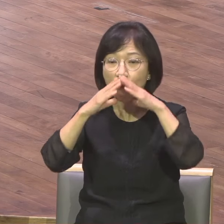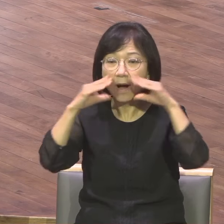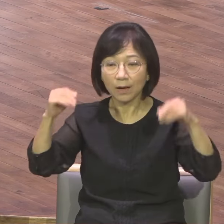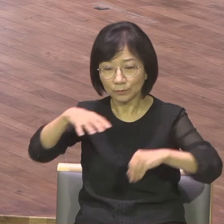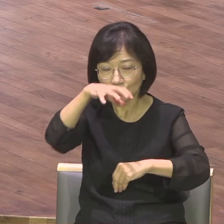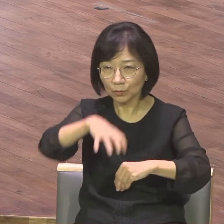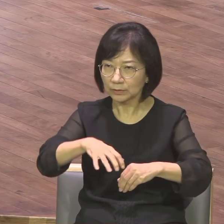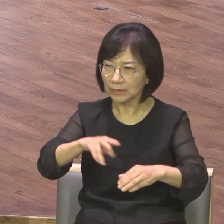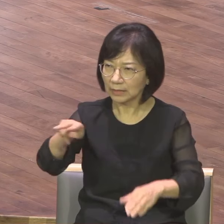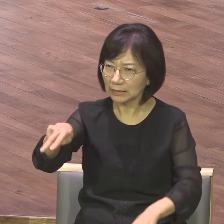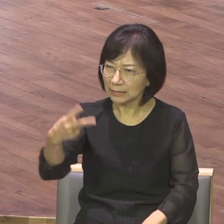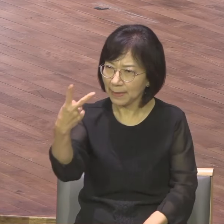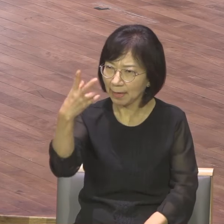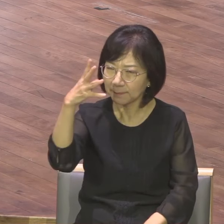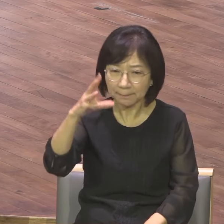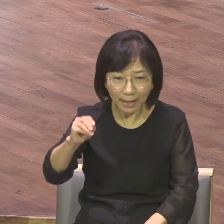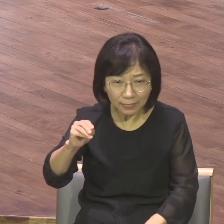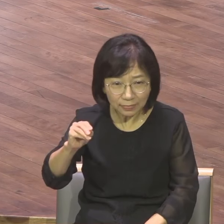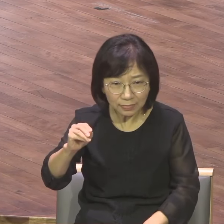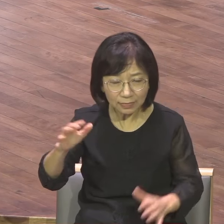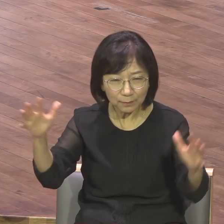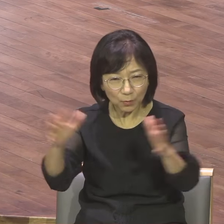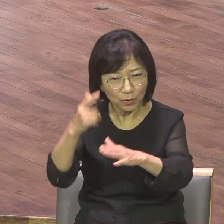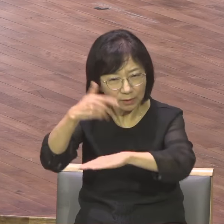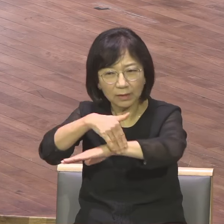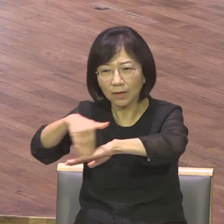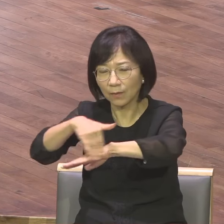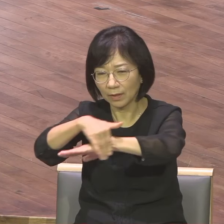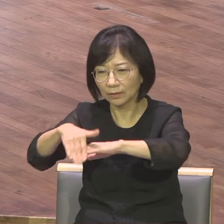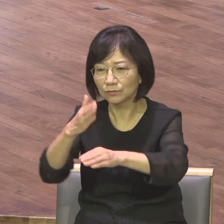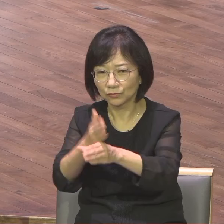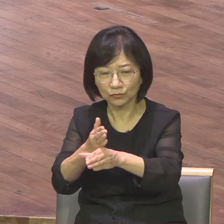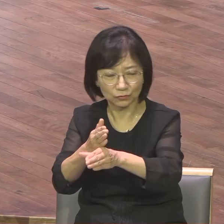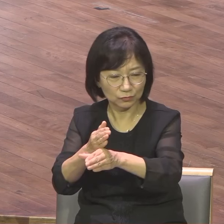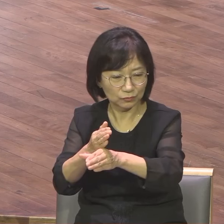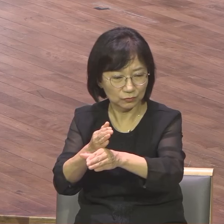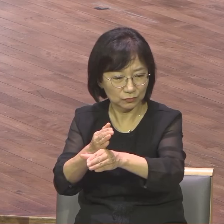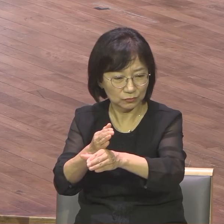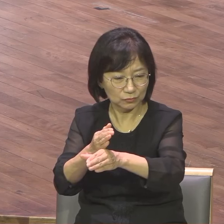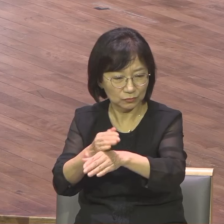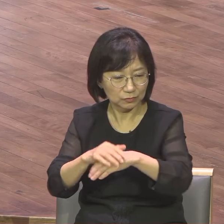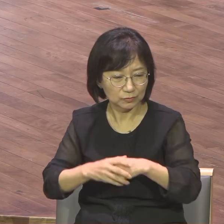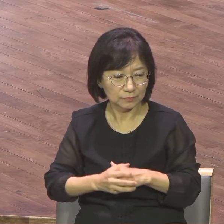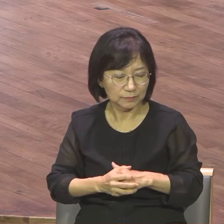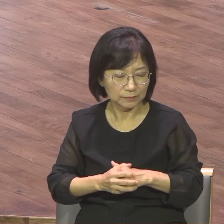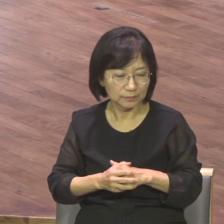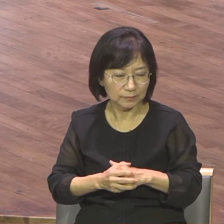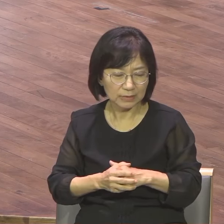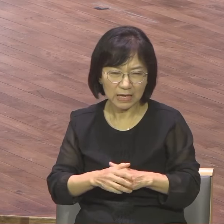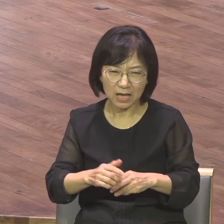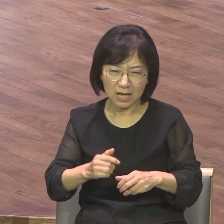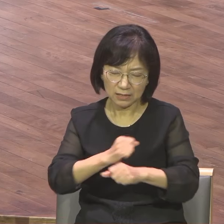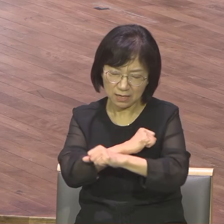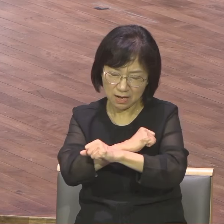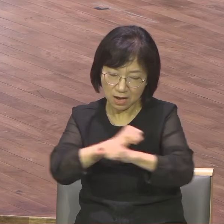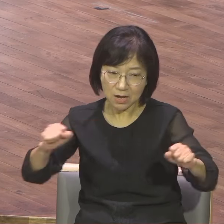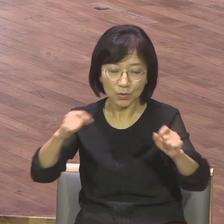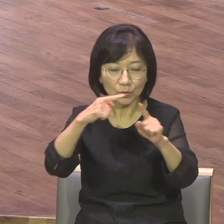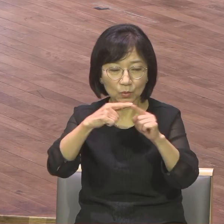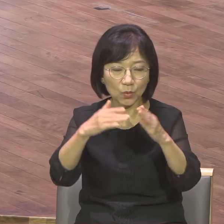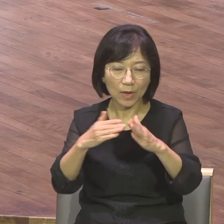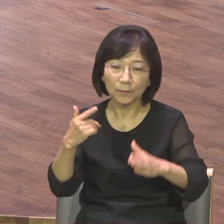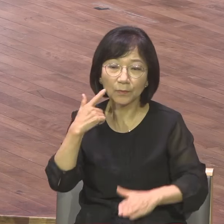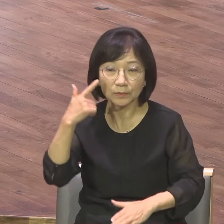보니까 오늘 국민일보 나왔는데 보니까 이영훈 목사하고 사랑교회하고 목사들 큰 교회들이 모여서